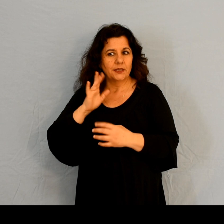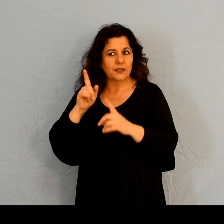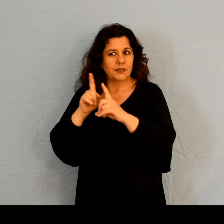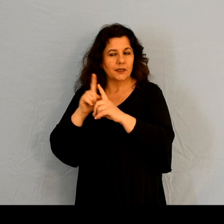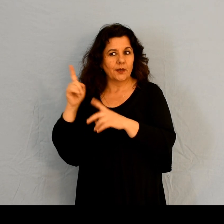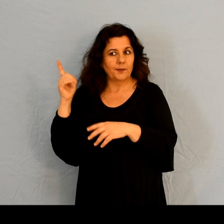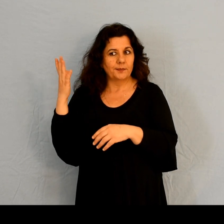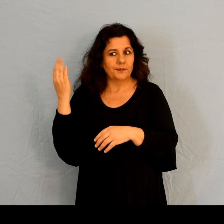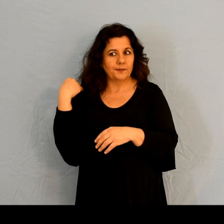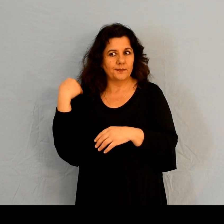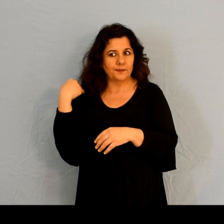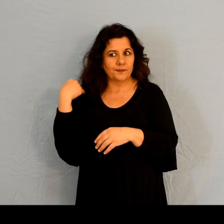Siméon vint au temple.